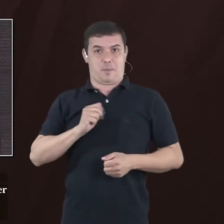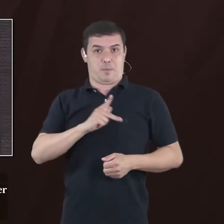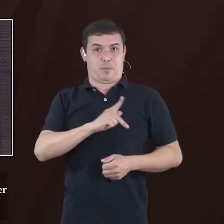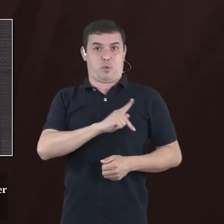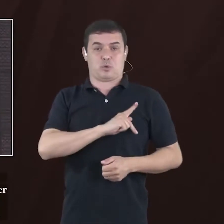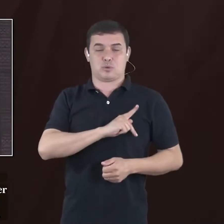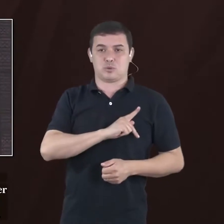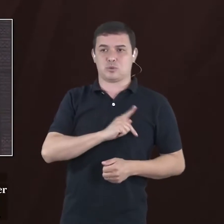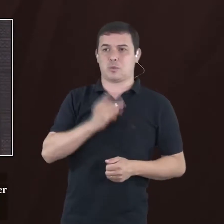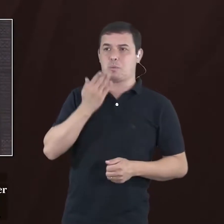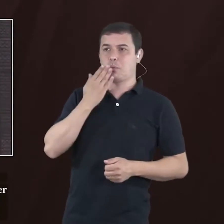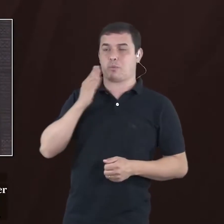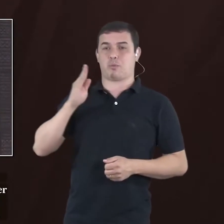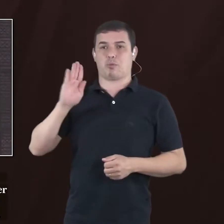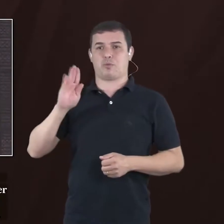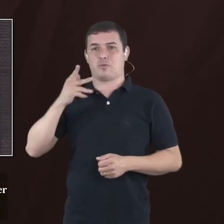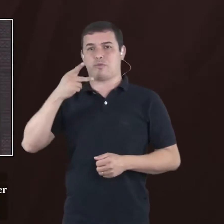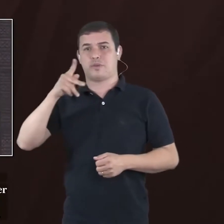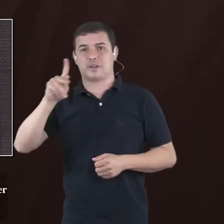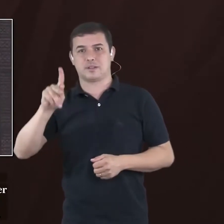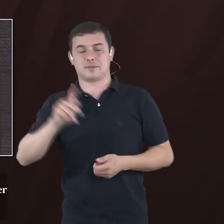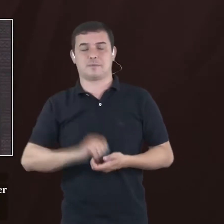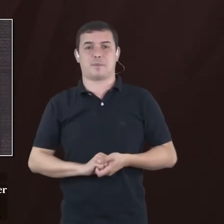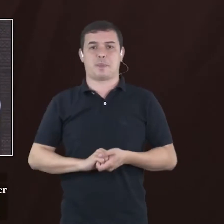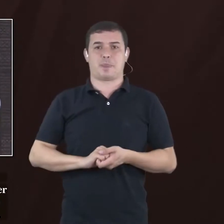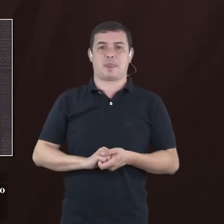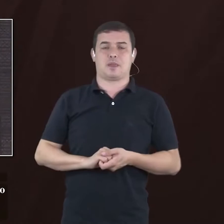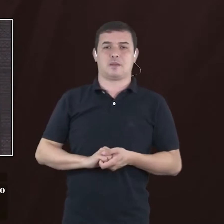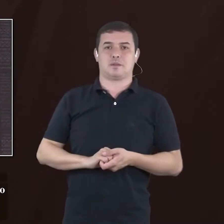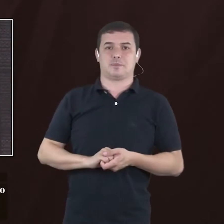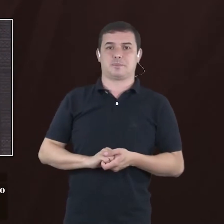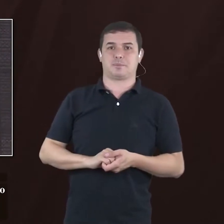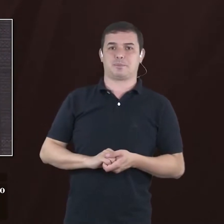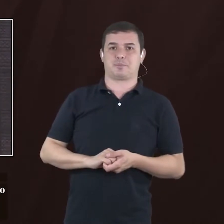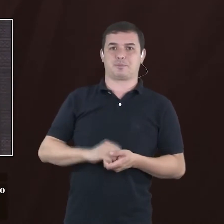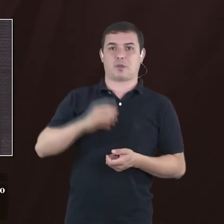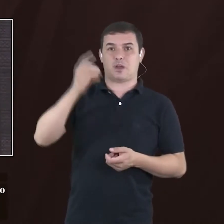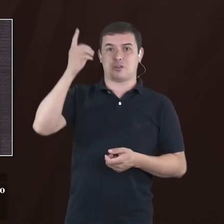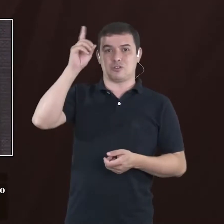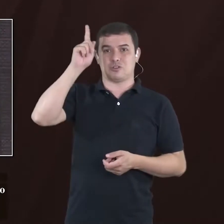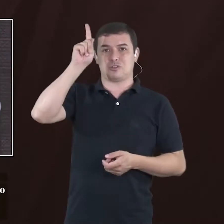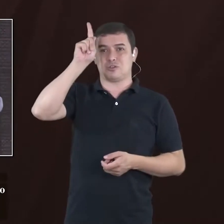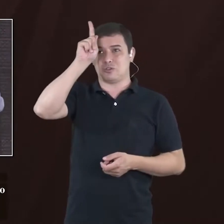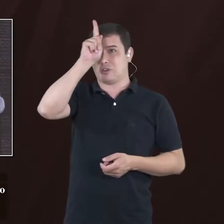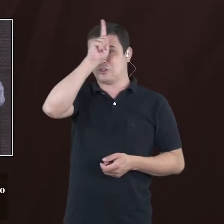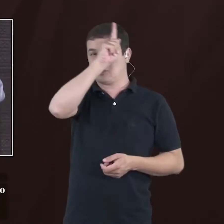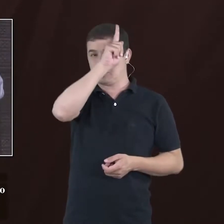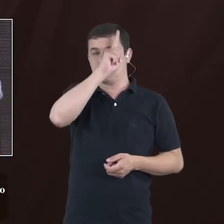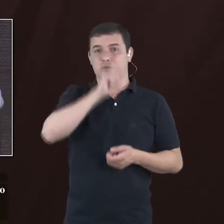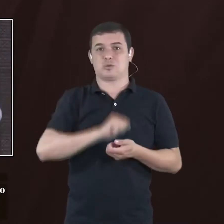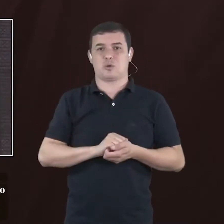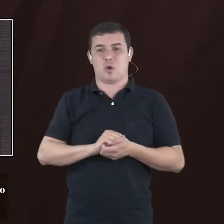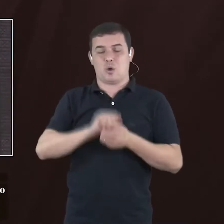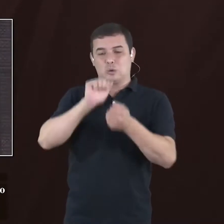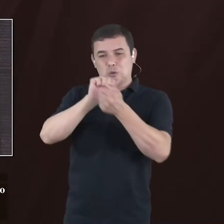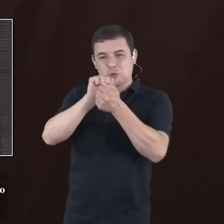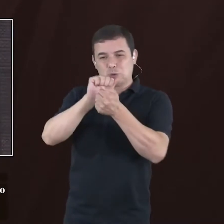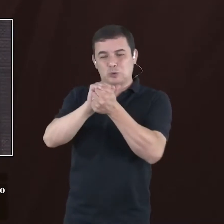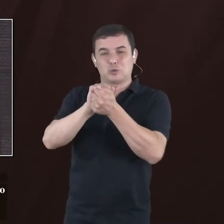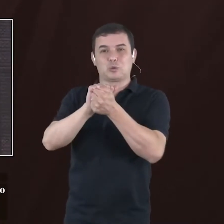no Espírito, a saber que os gentios são co-herdeiros, membros do mesmo corpo